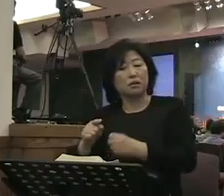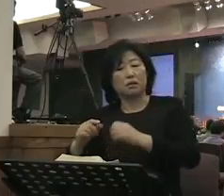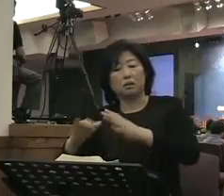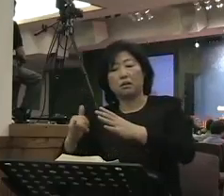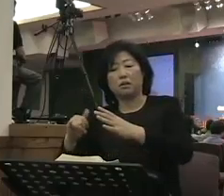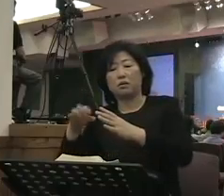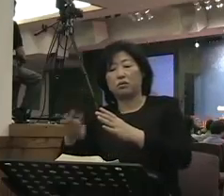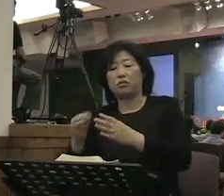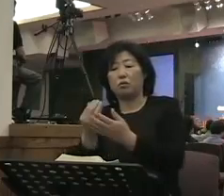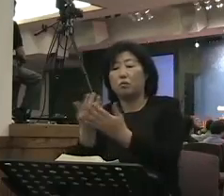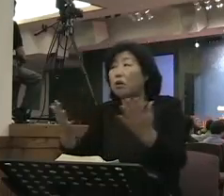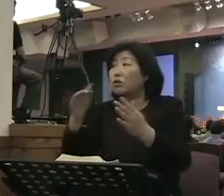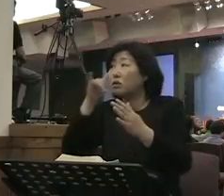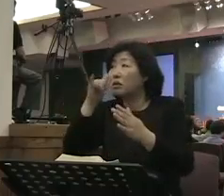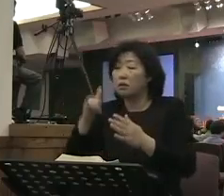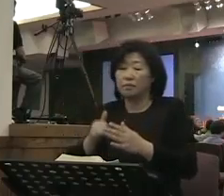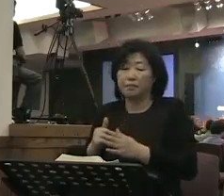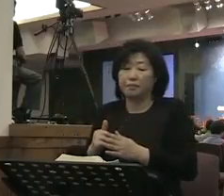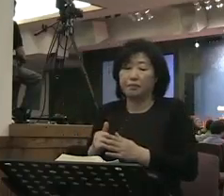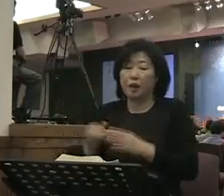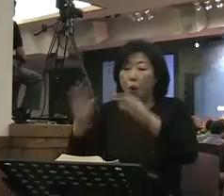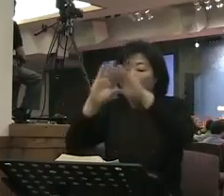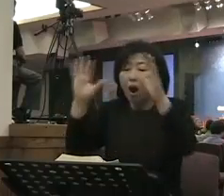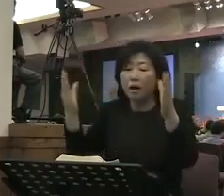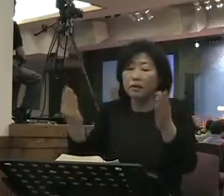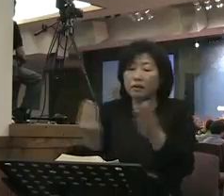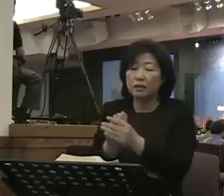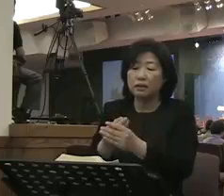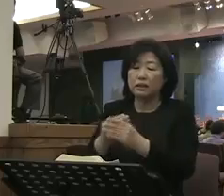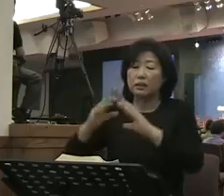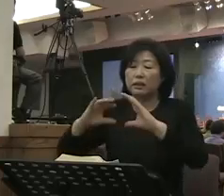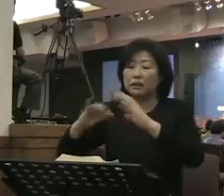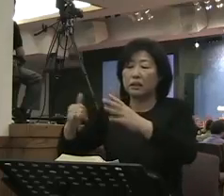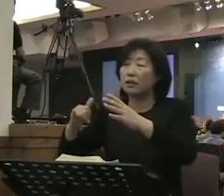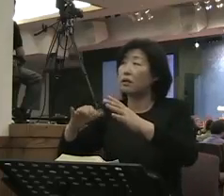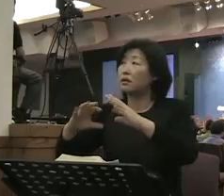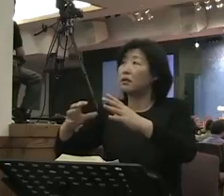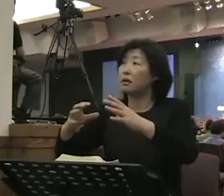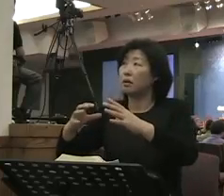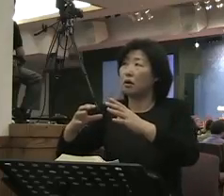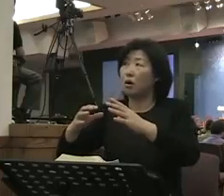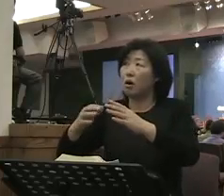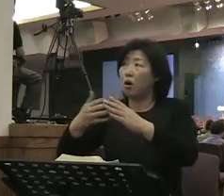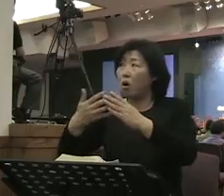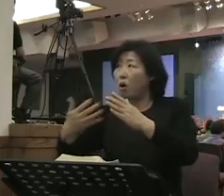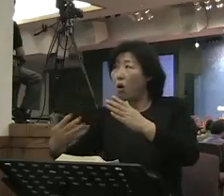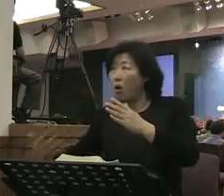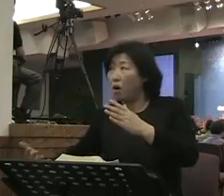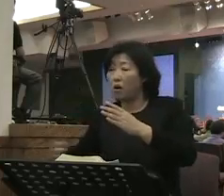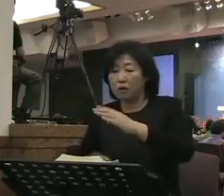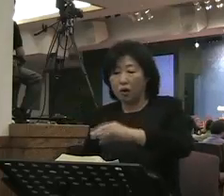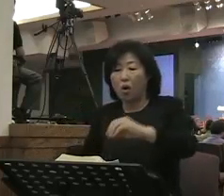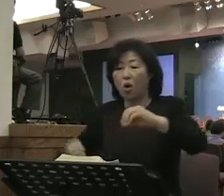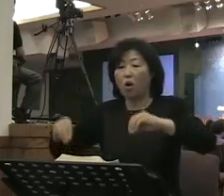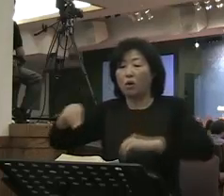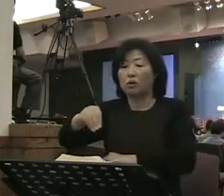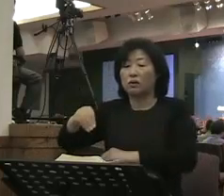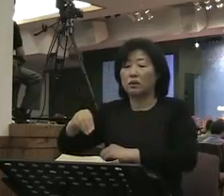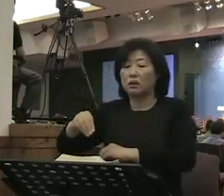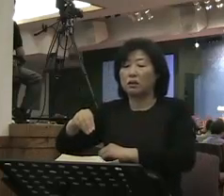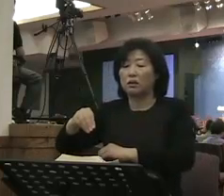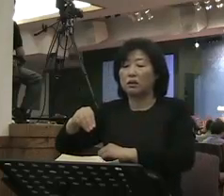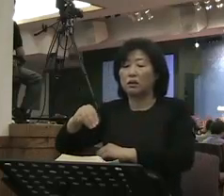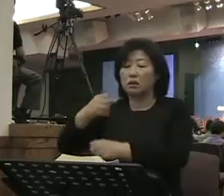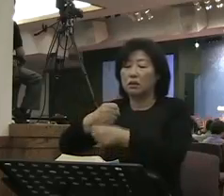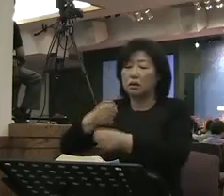세상에서도 펼칠 수 있는, 완전히 이 세상에 흘러가는 흐름을 역전시키는 하나님의